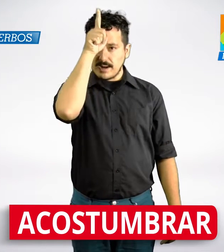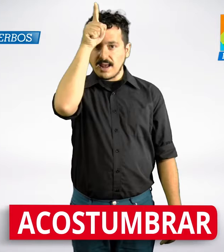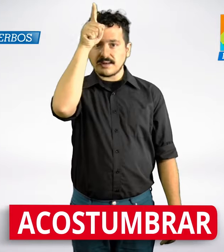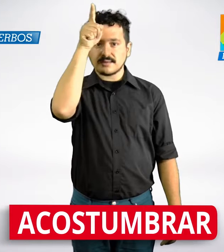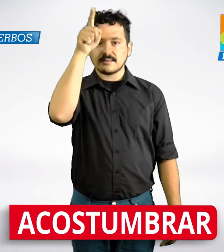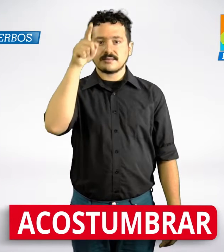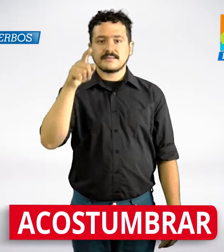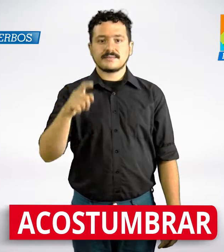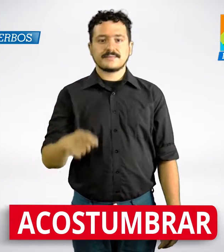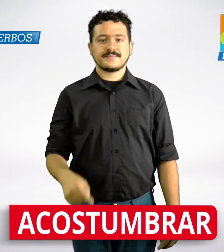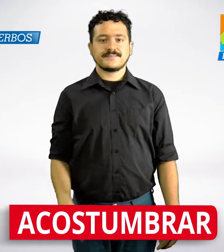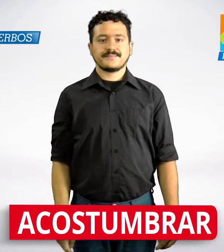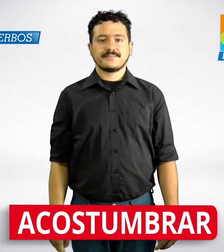Acostumbrar.